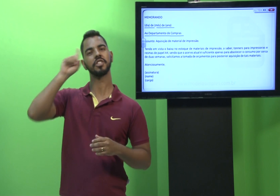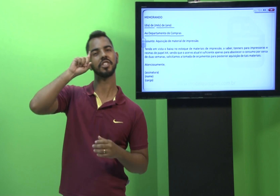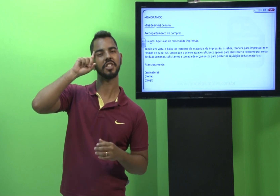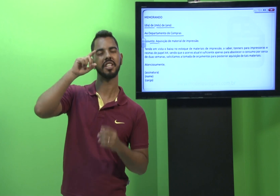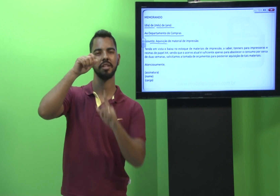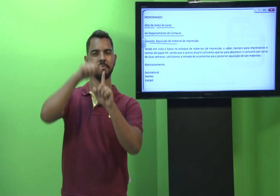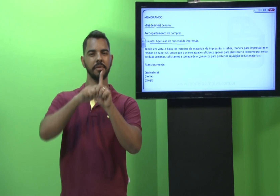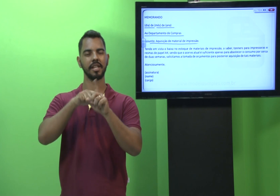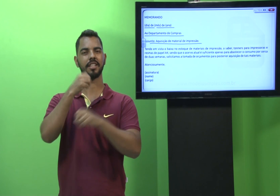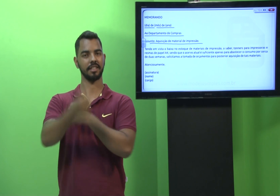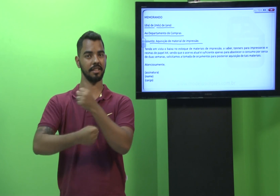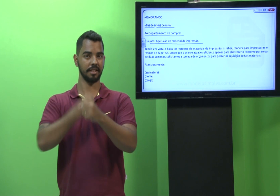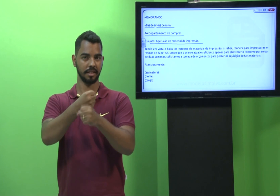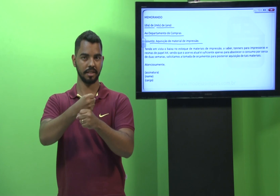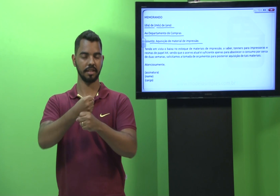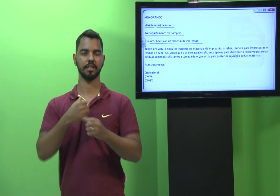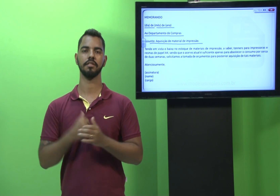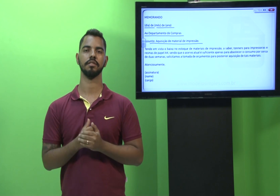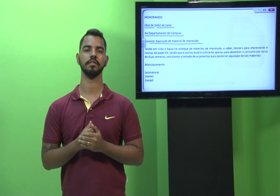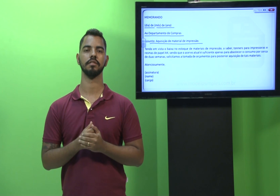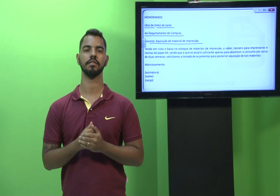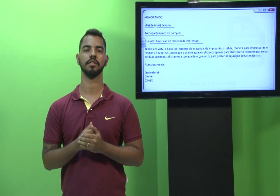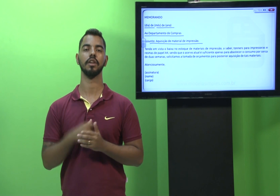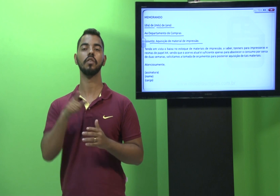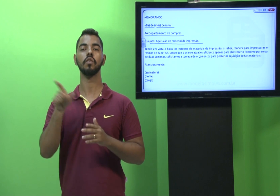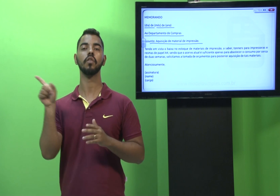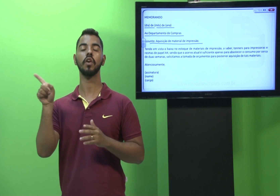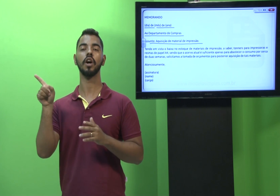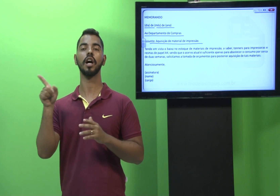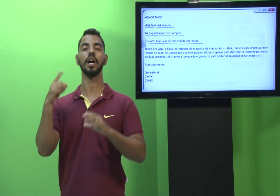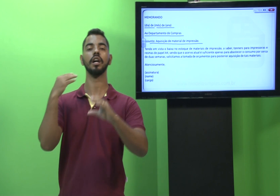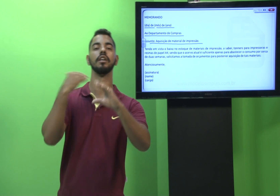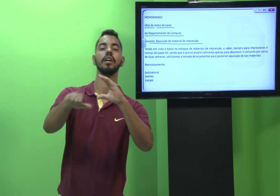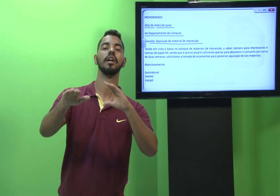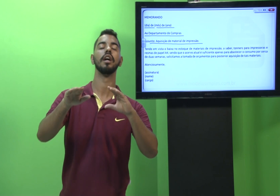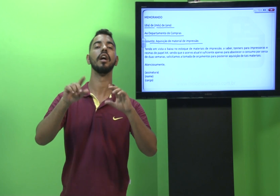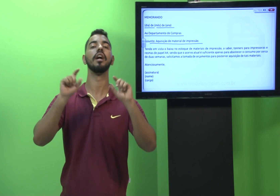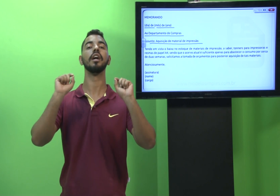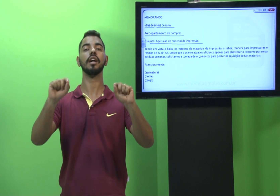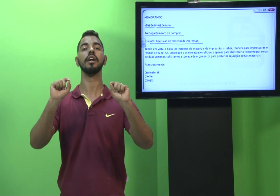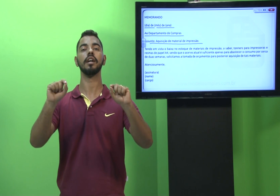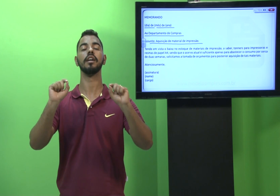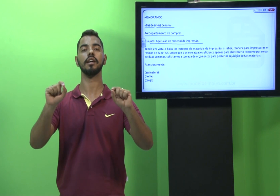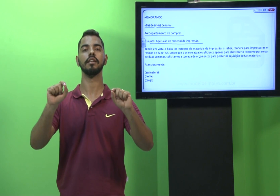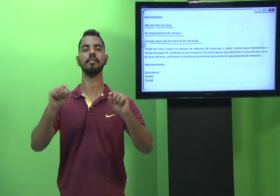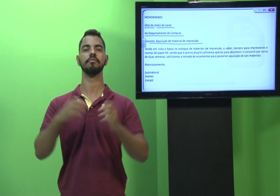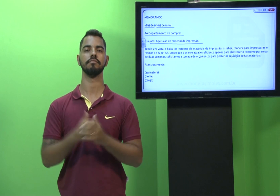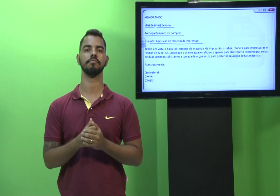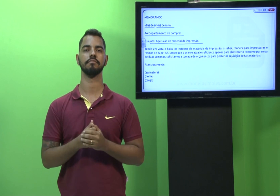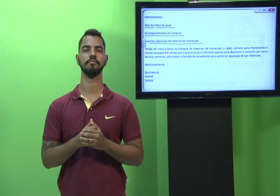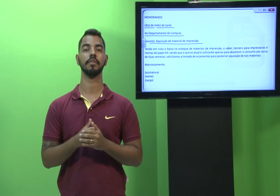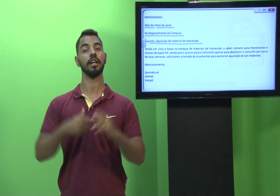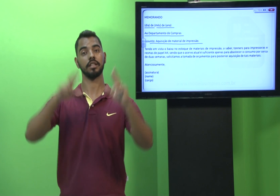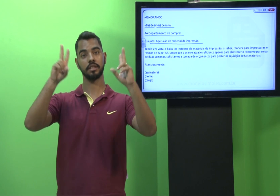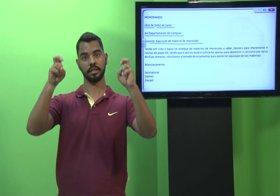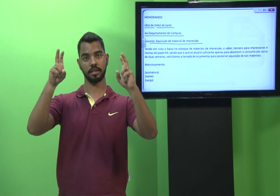o assunto, como aqui está aquisição de material de impressão. E